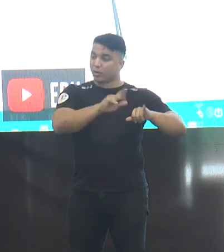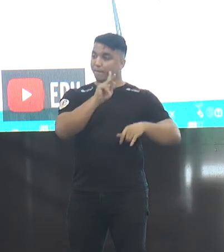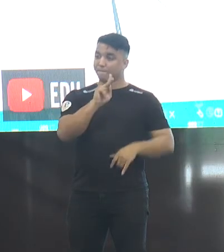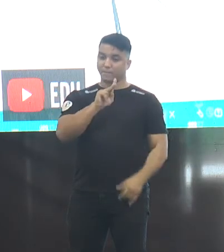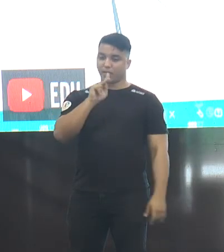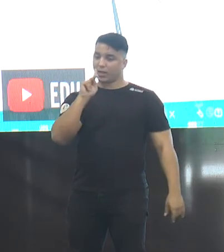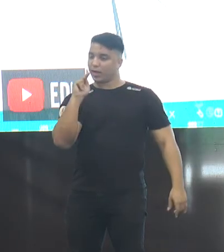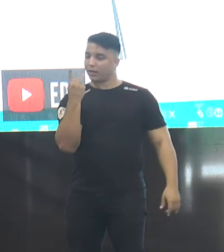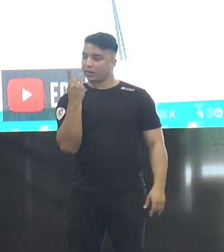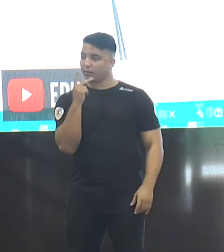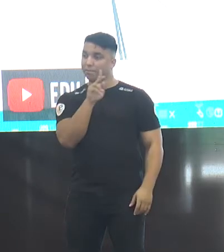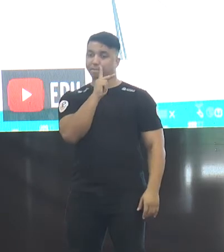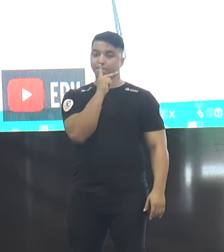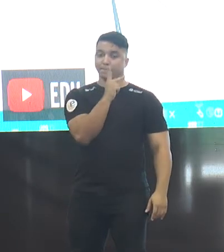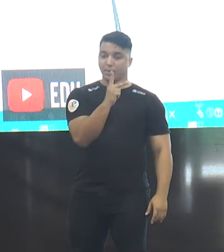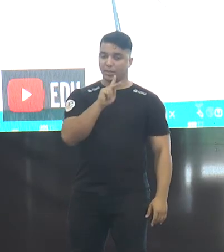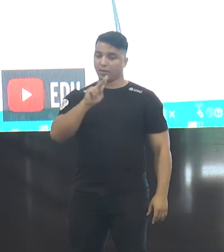pH.